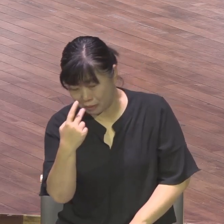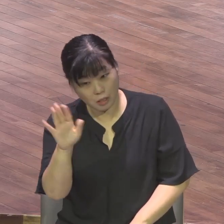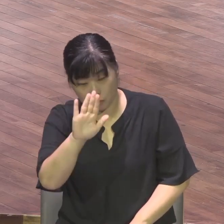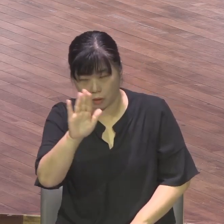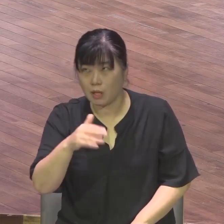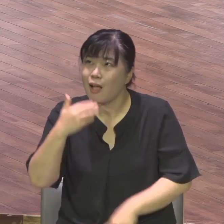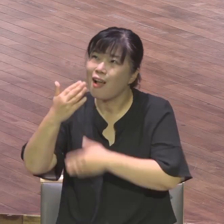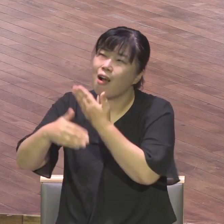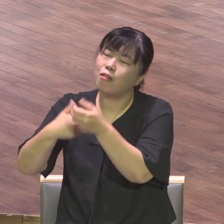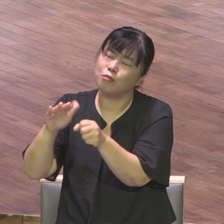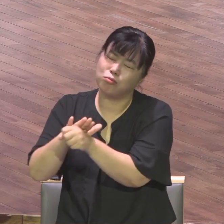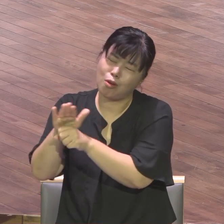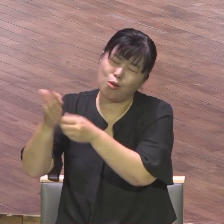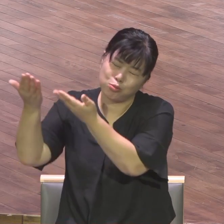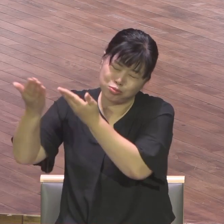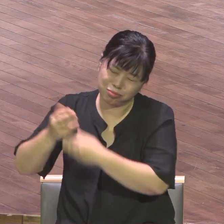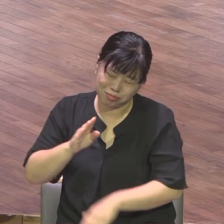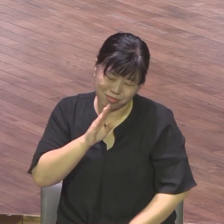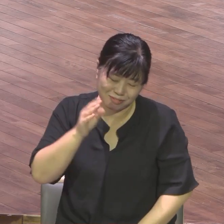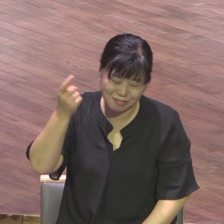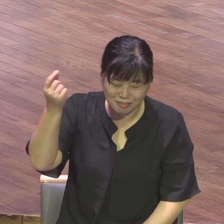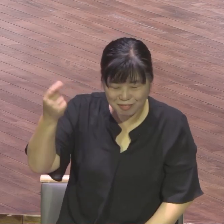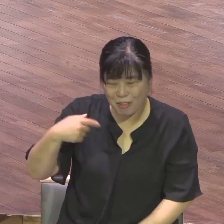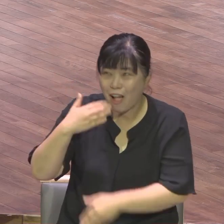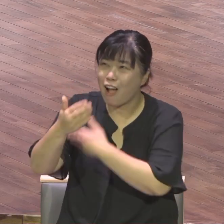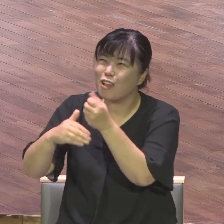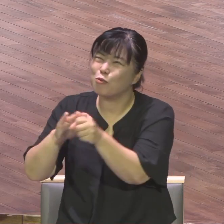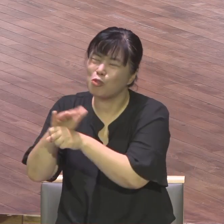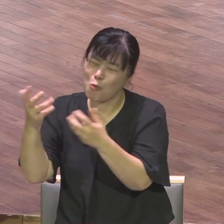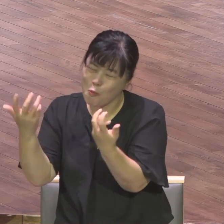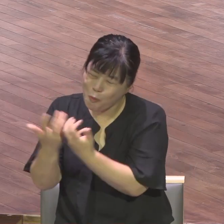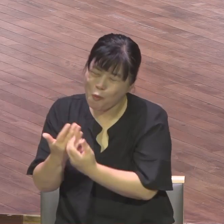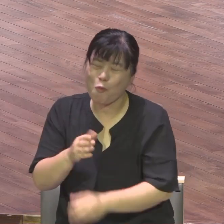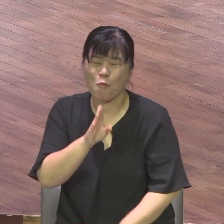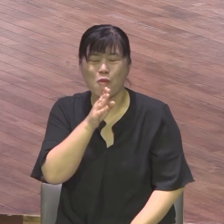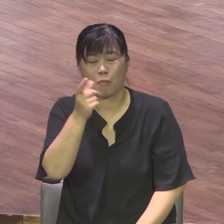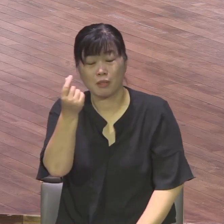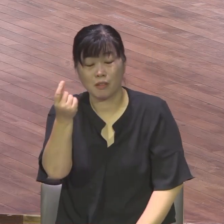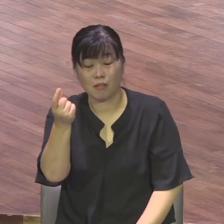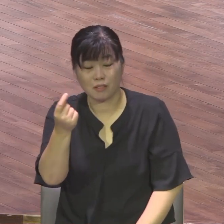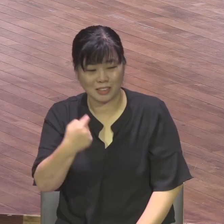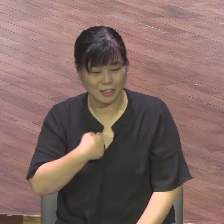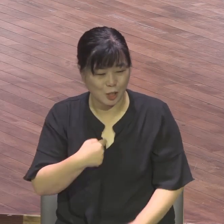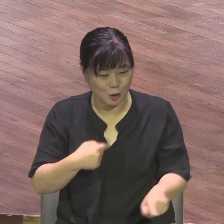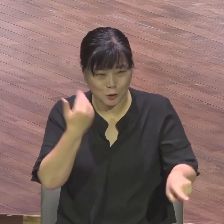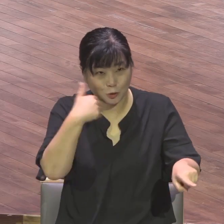돼요. 남이 웃기지 마. 착각. 착각도 좋아요.